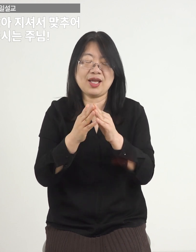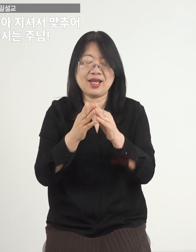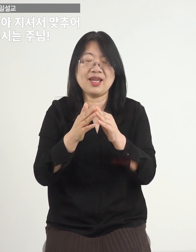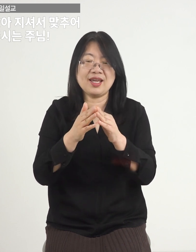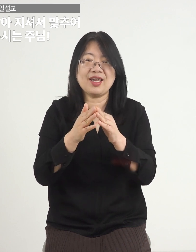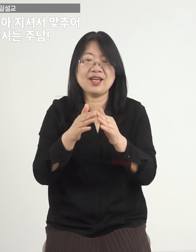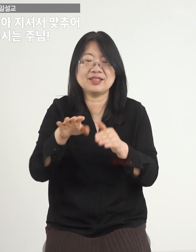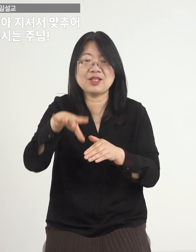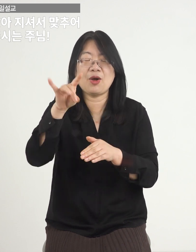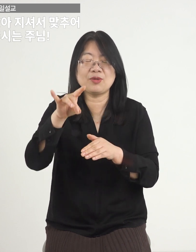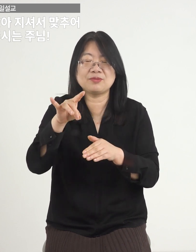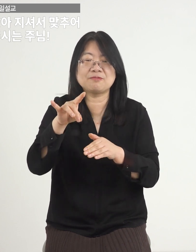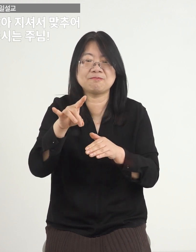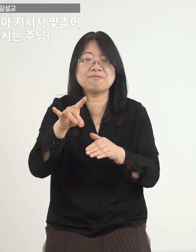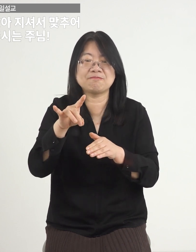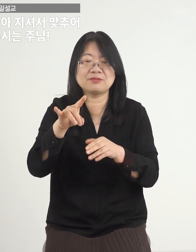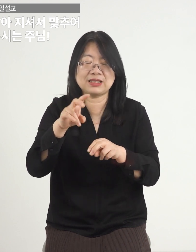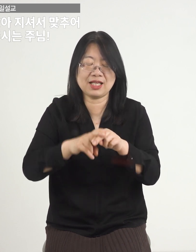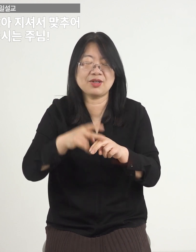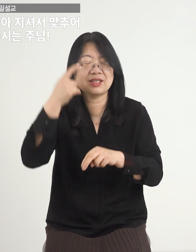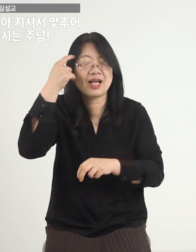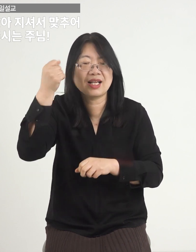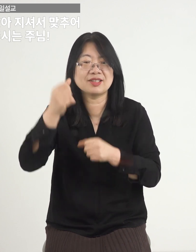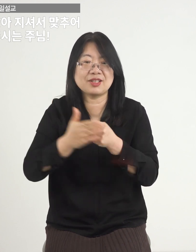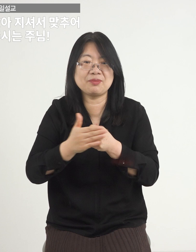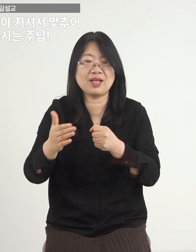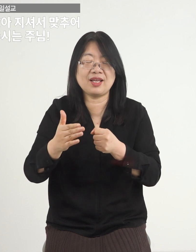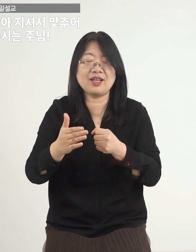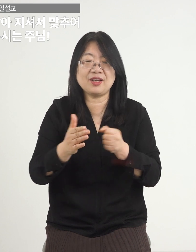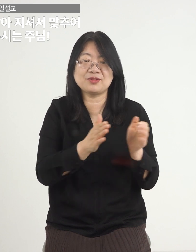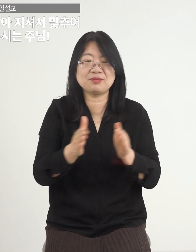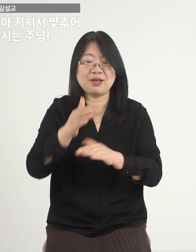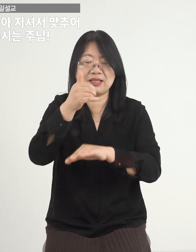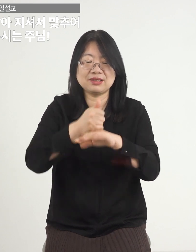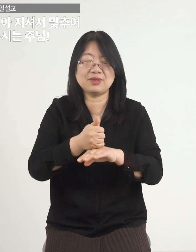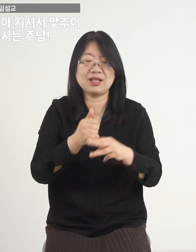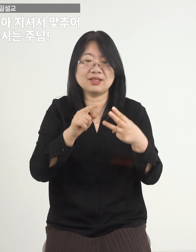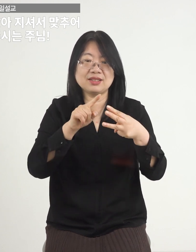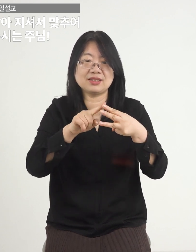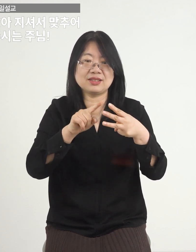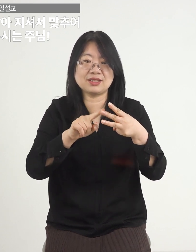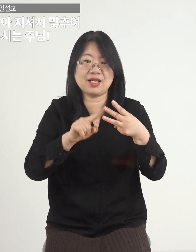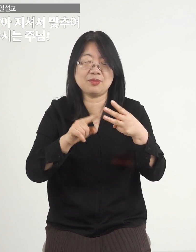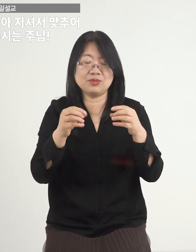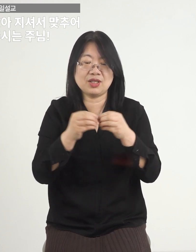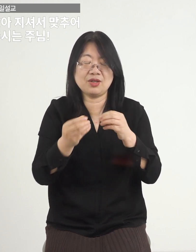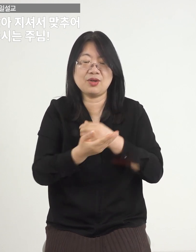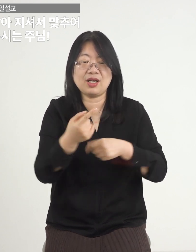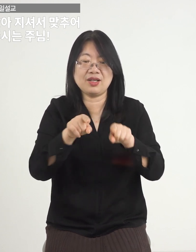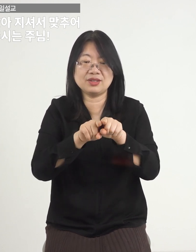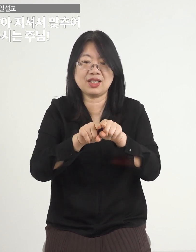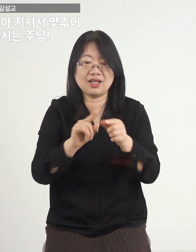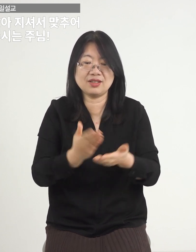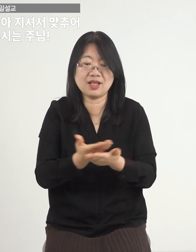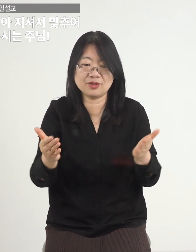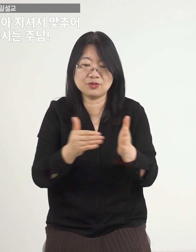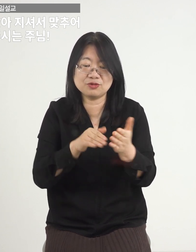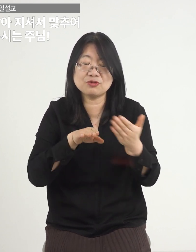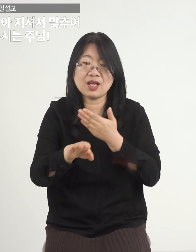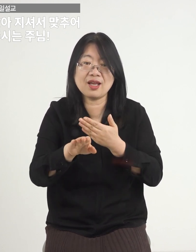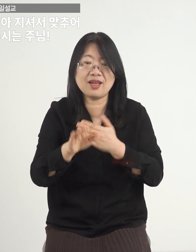준비한 마지막 한 3문장을 여러분들과 함께 나누고 오늘 말씀을